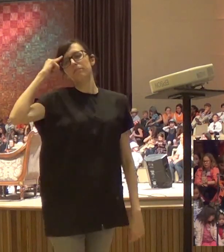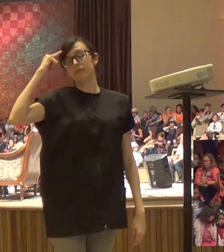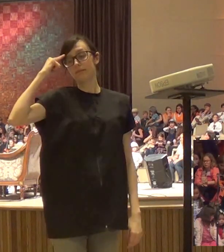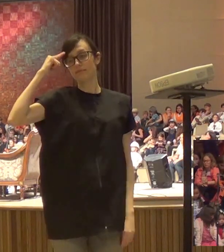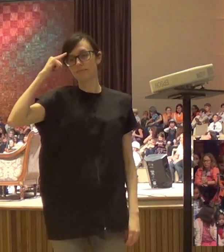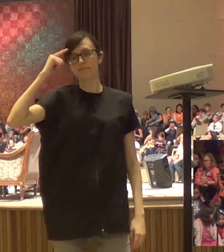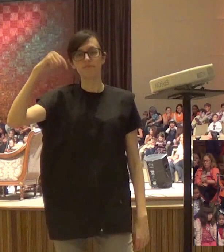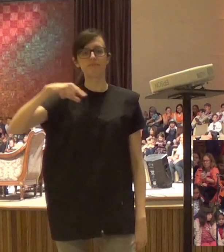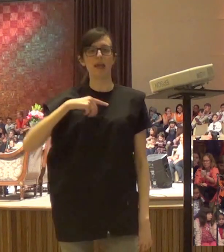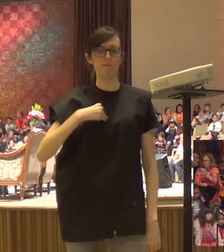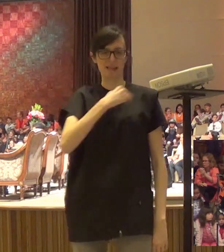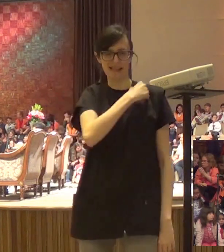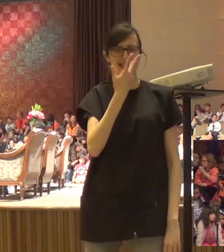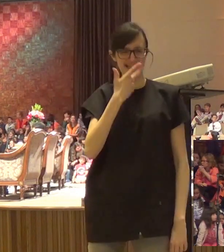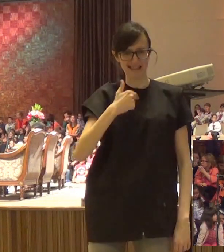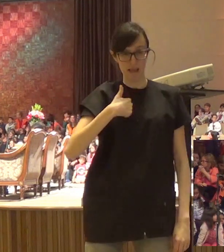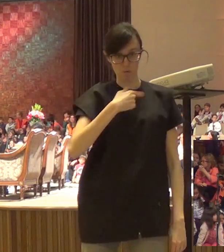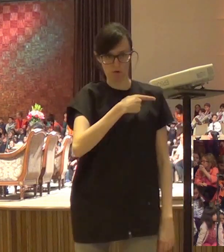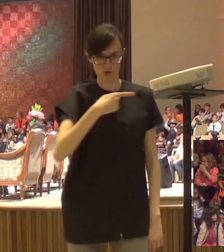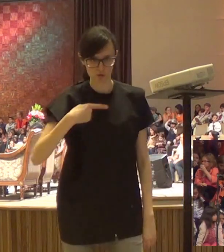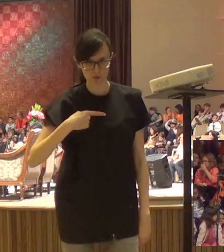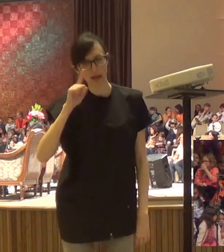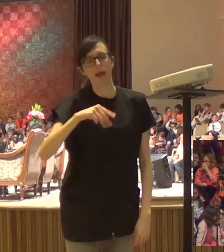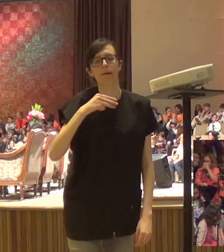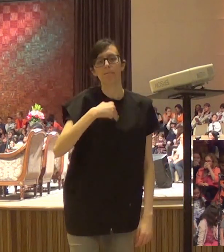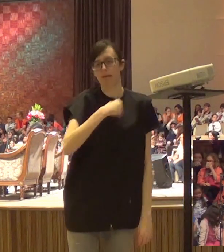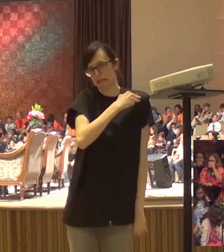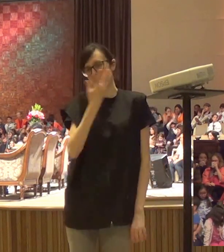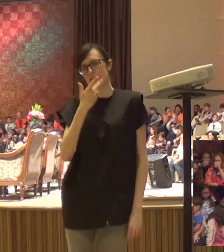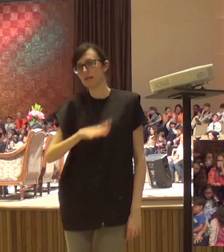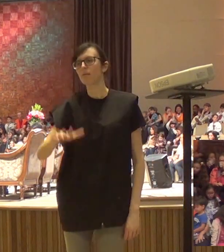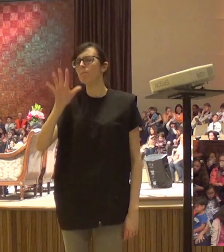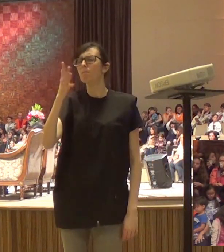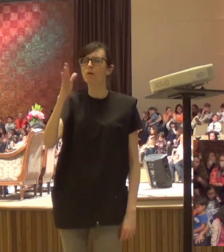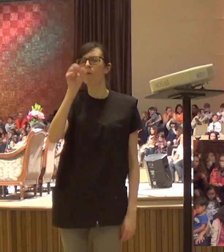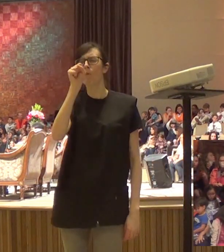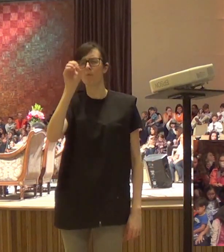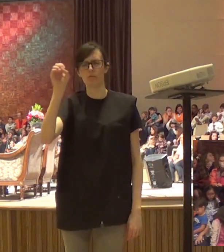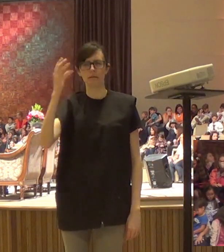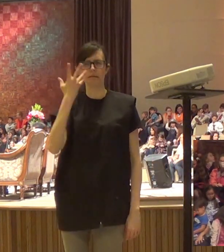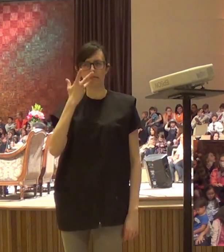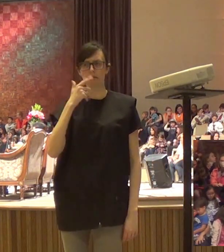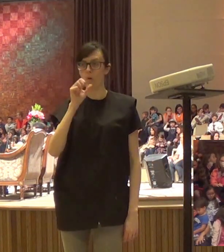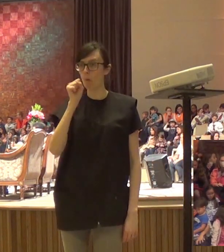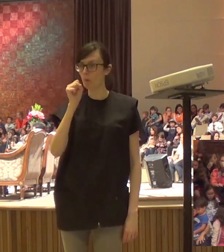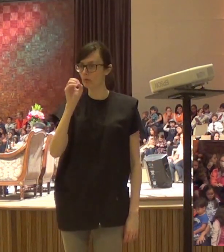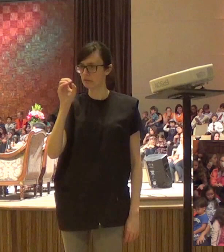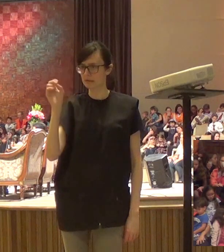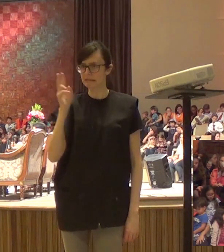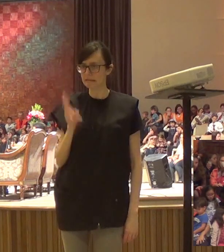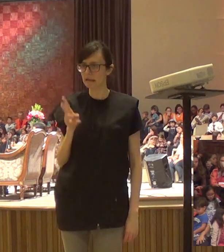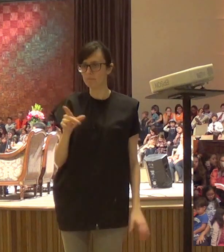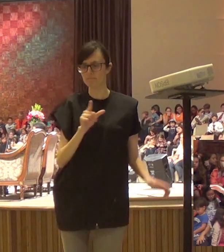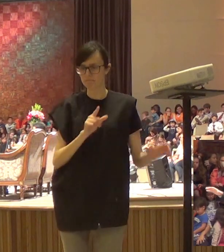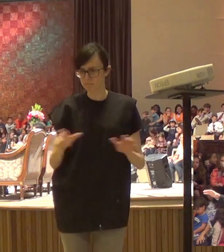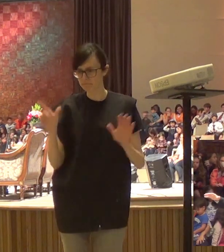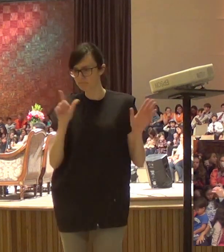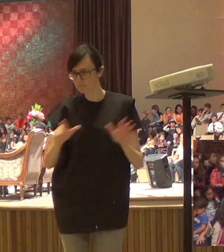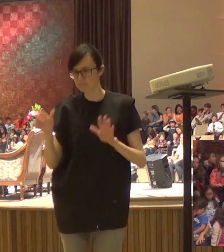seguinte, aqui no Ministério Infantil, toda semana, nós temos em torno de 800 crianças vindo aqui na igreja, toda semana.